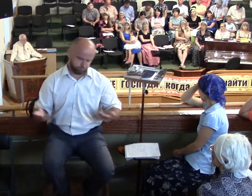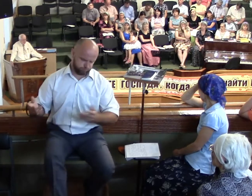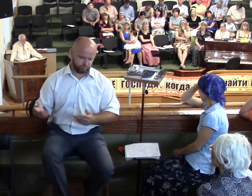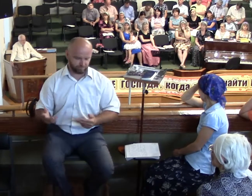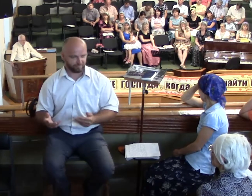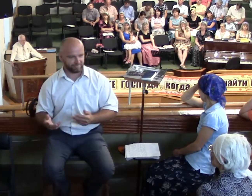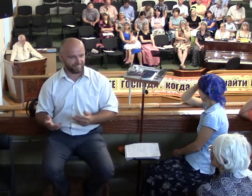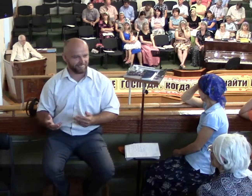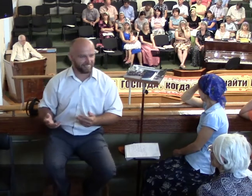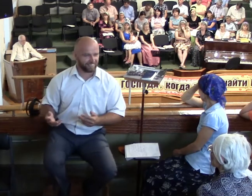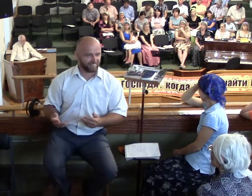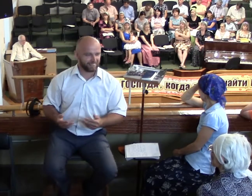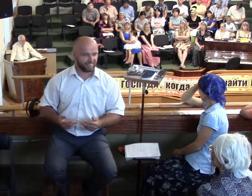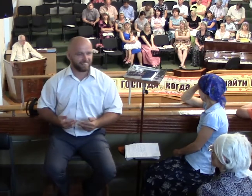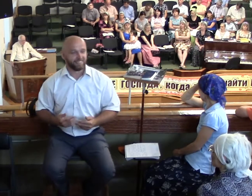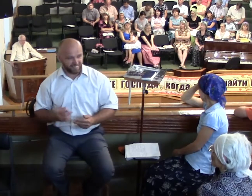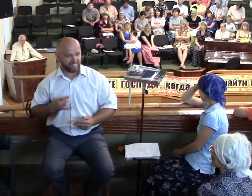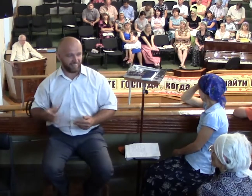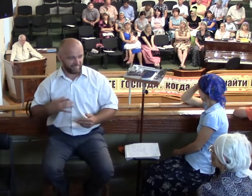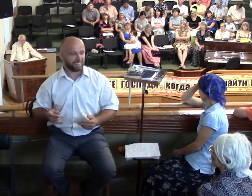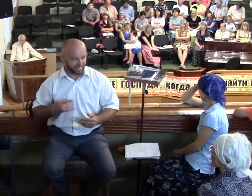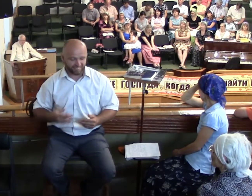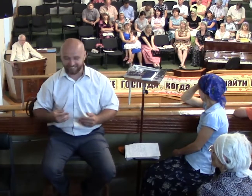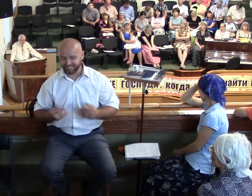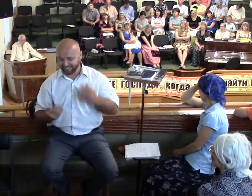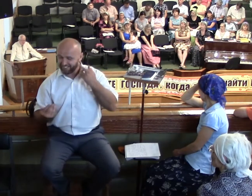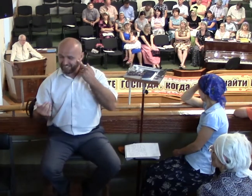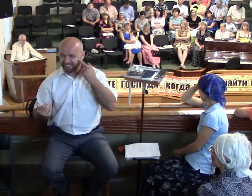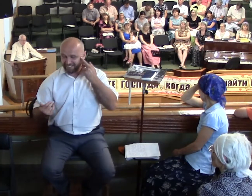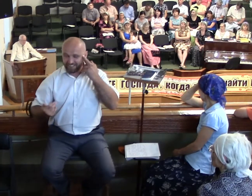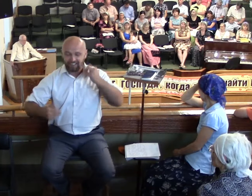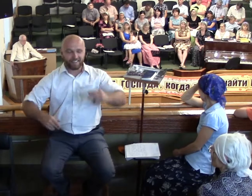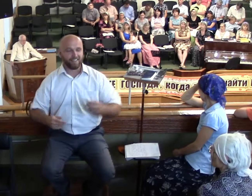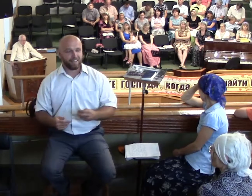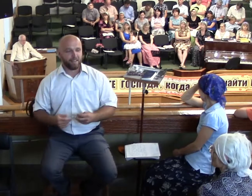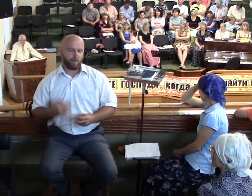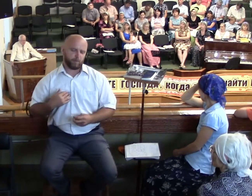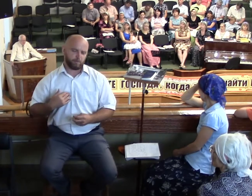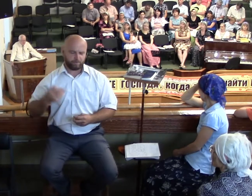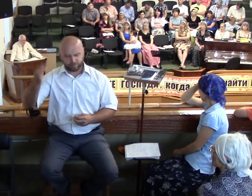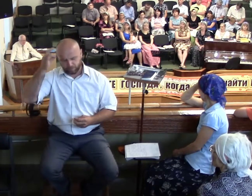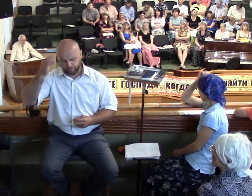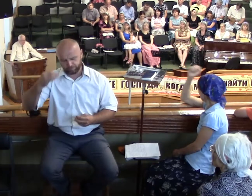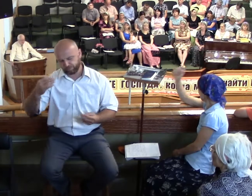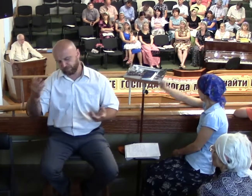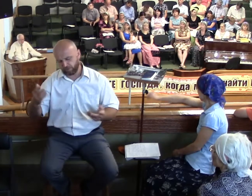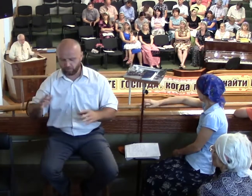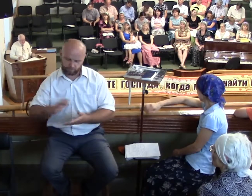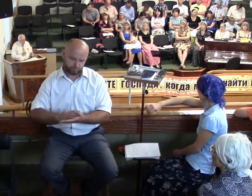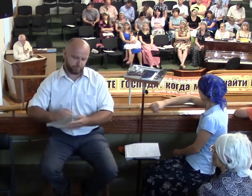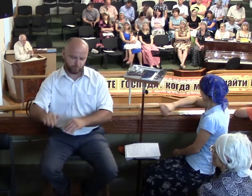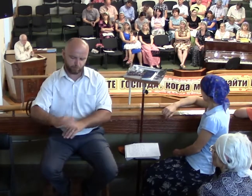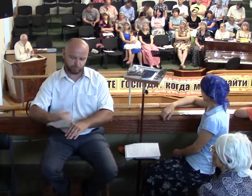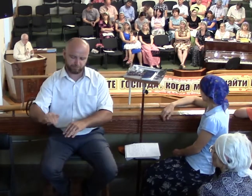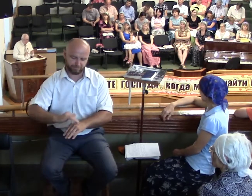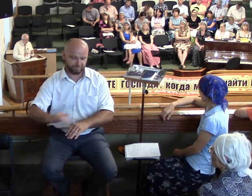работает человек. Я постоянно сотрудникам заводил, я говорю, почему вы сквернословите? Они говорят, как если